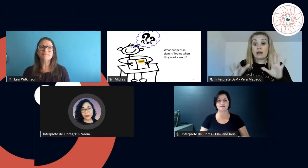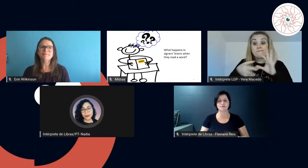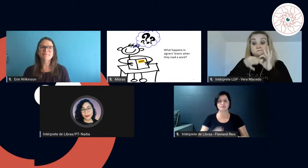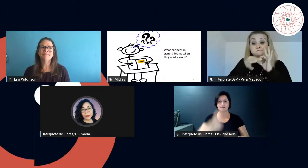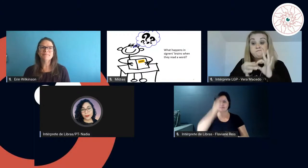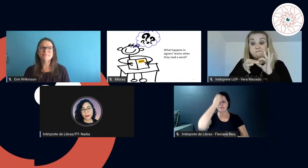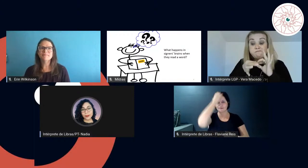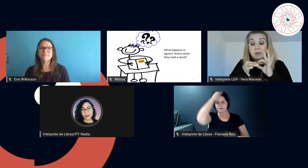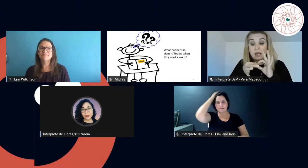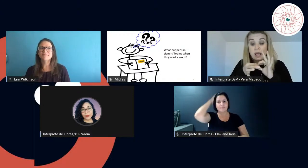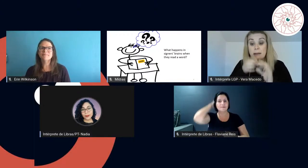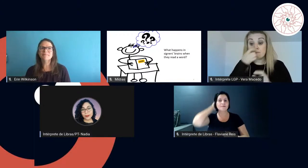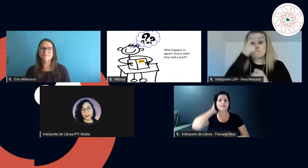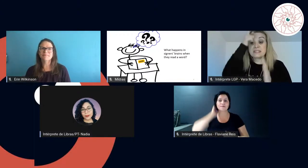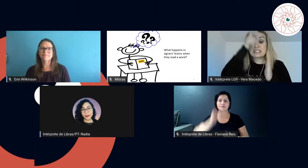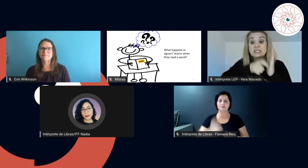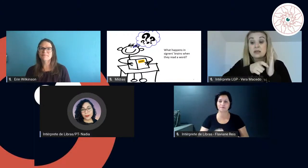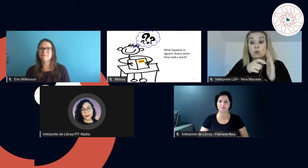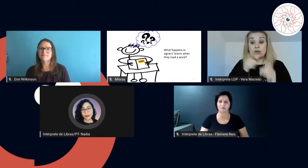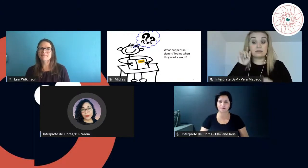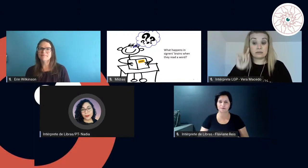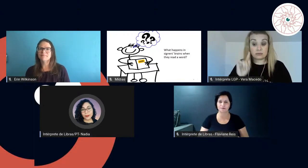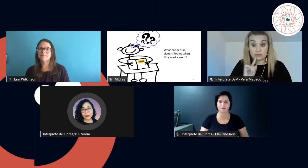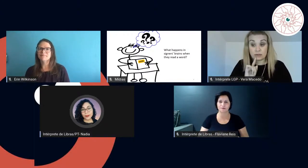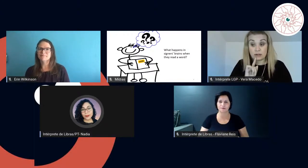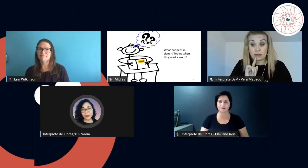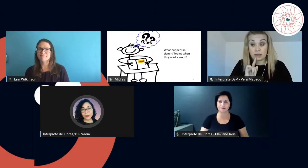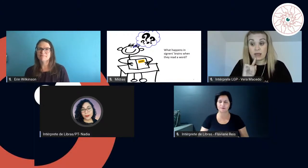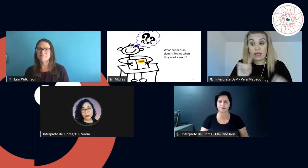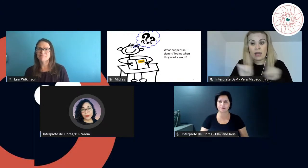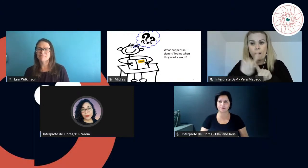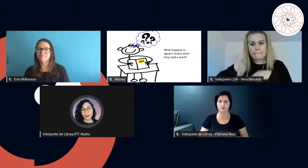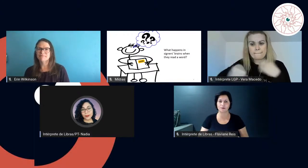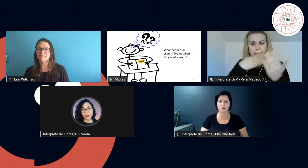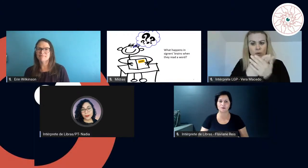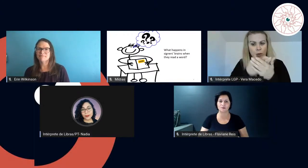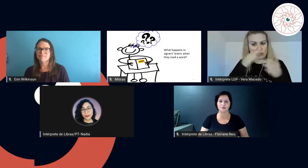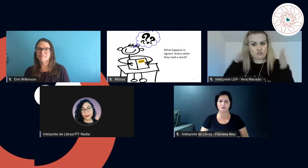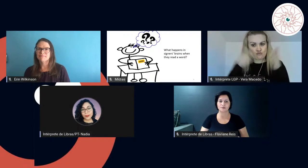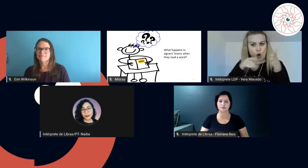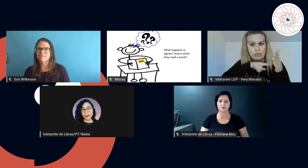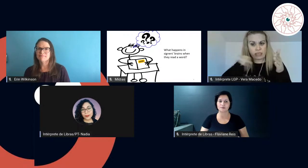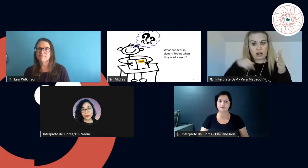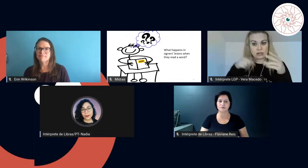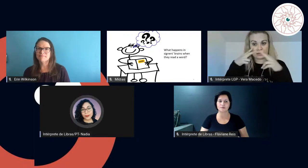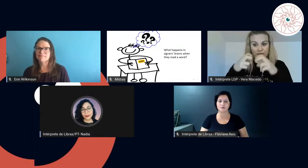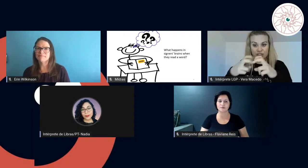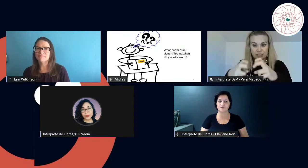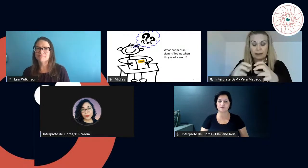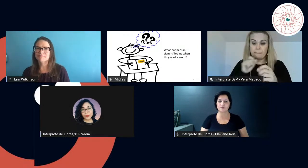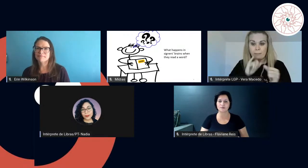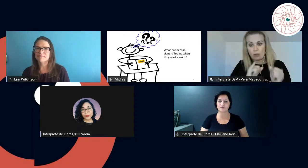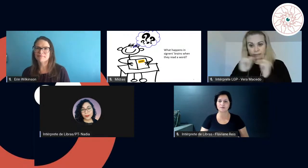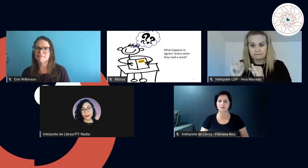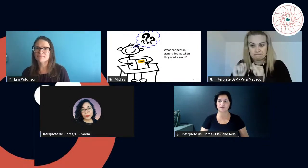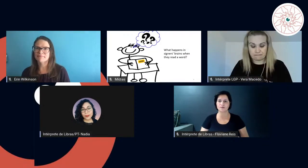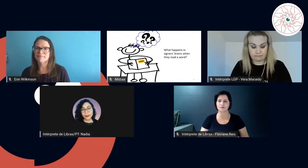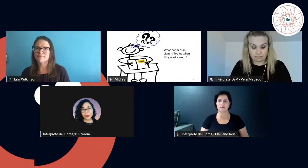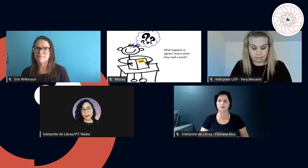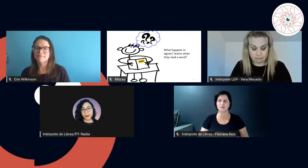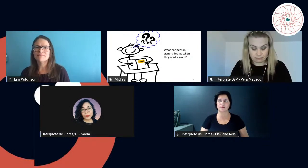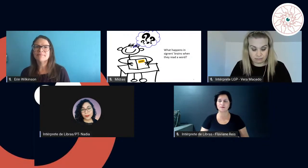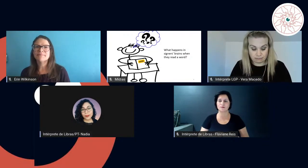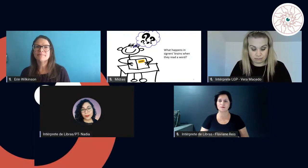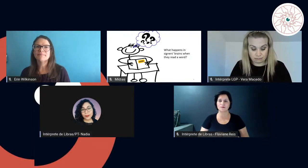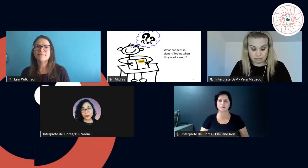respeito a indivíduos surdos, eh essa é a proposta, o enfoque da nossa pesquisa. Pode passar, por favor,